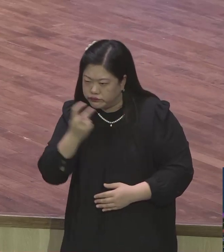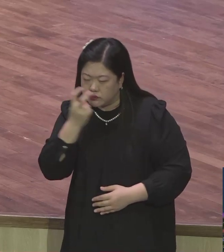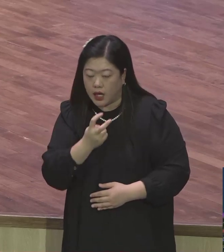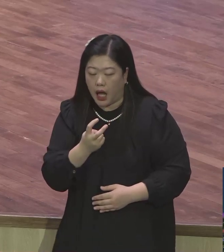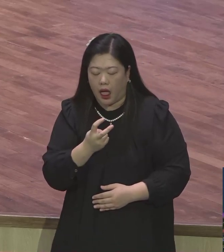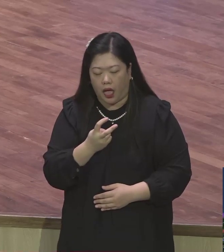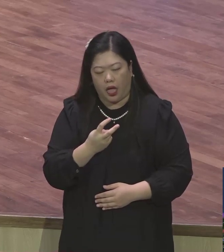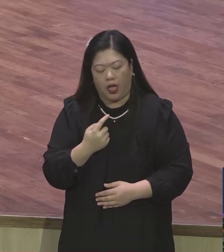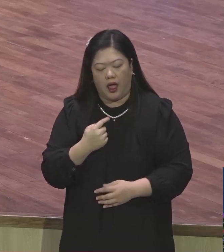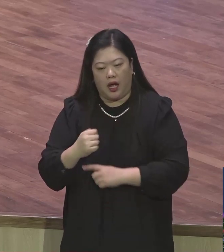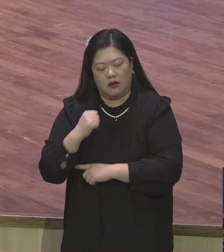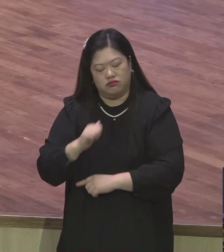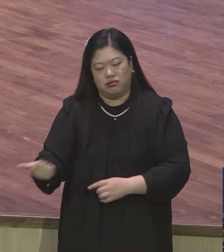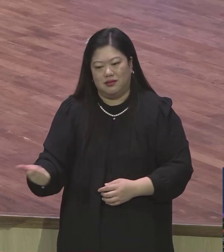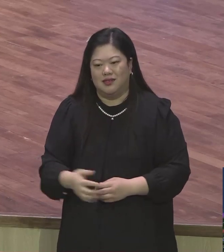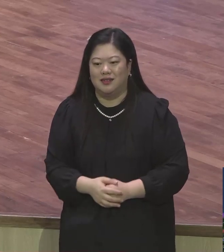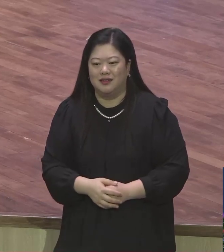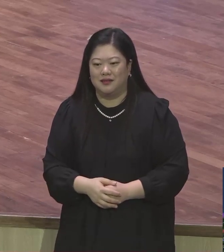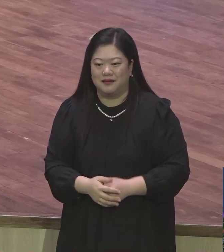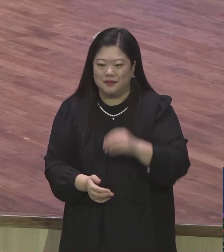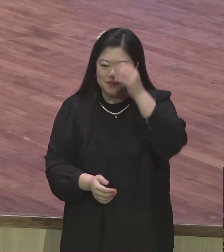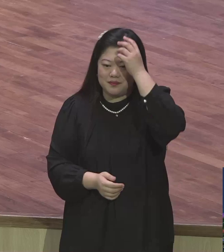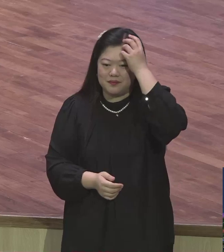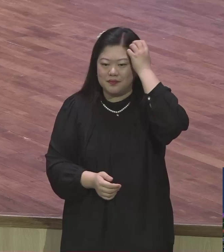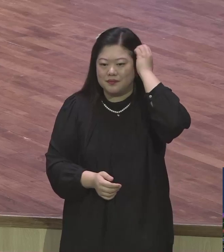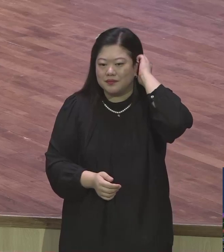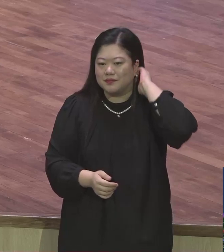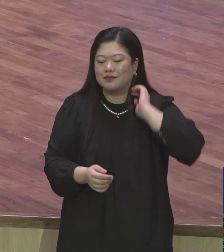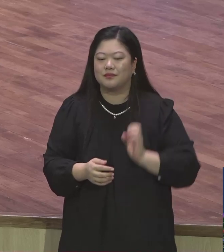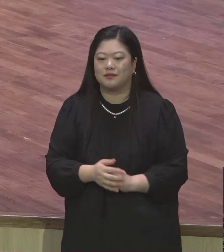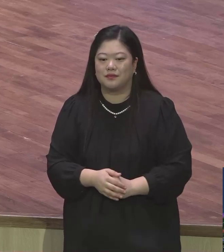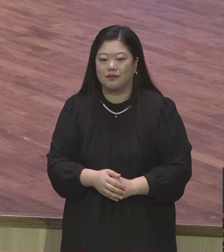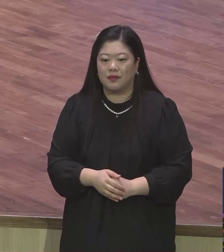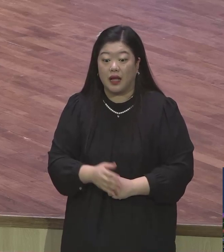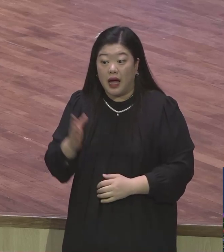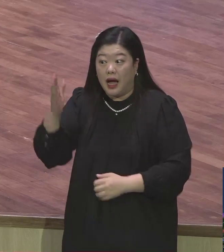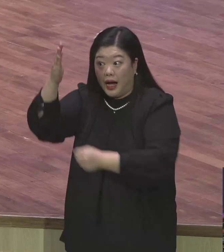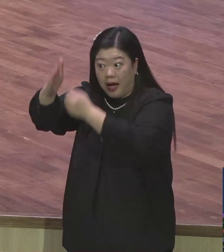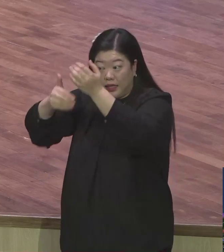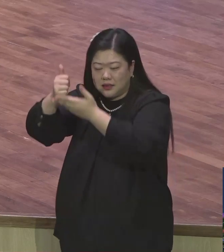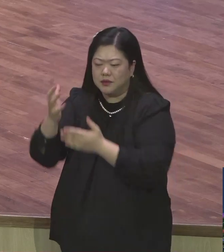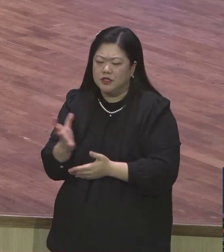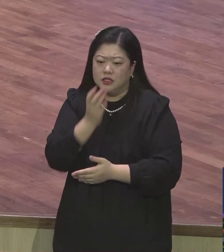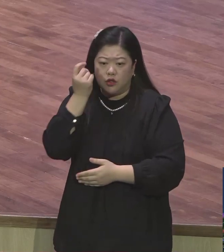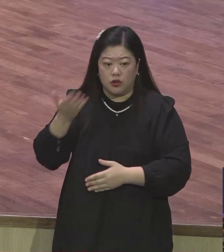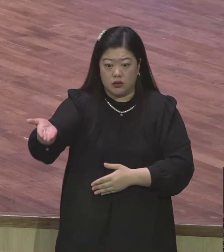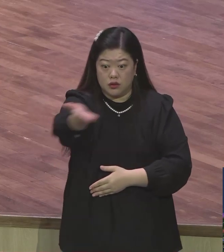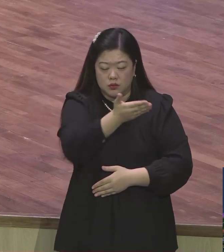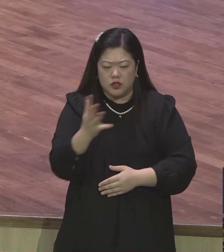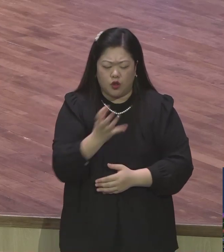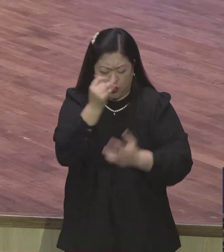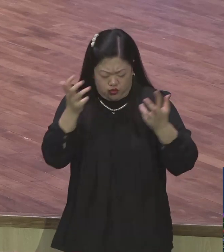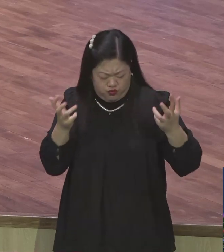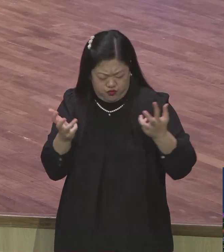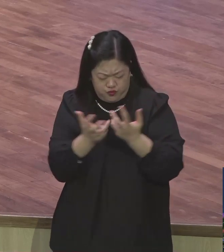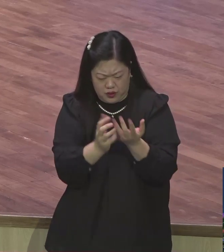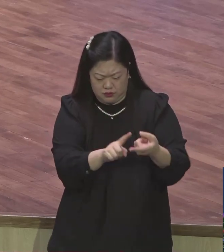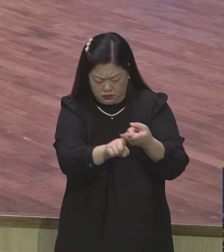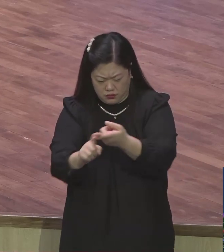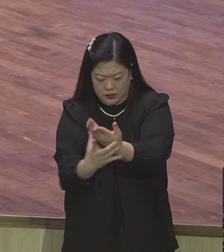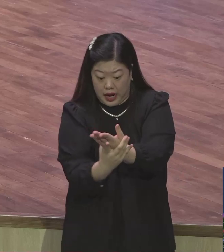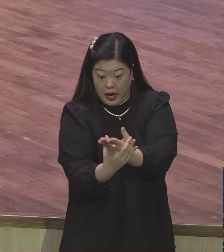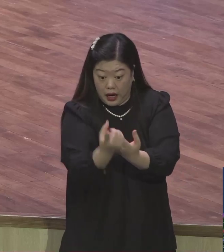끊임없이 수많은 사람들이 성경을 썼지만 성령으로 하나 되어 하셨잖아요. 하나 딱 한 권으로 묶었잖아요.